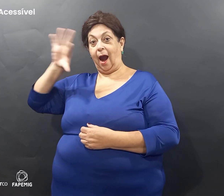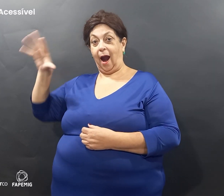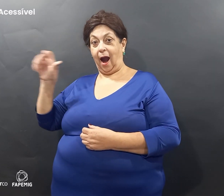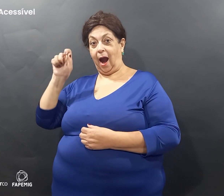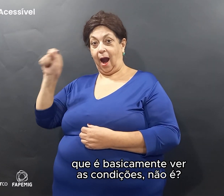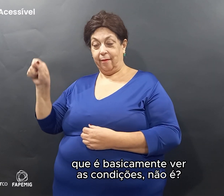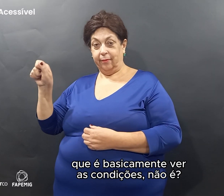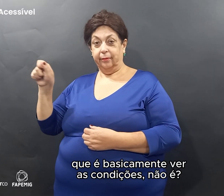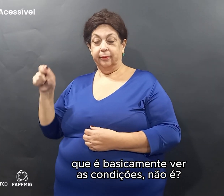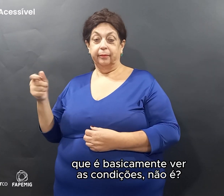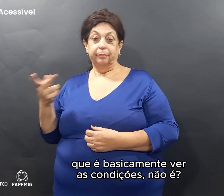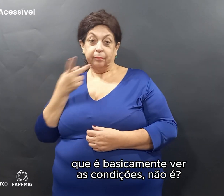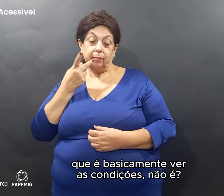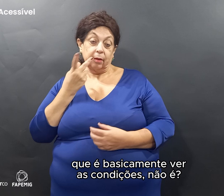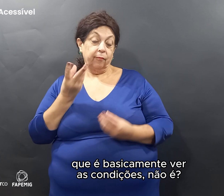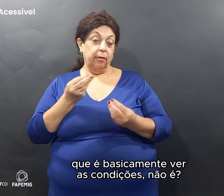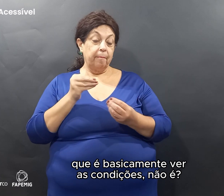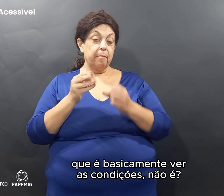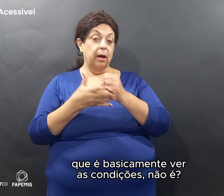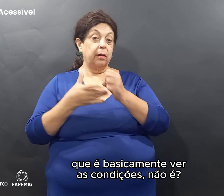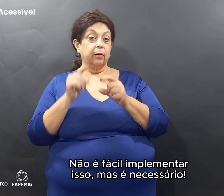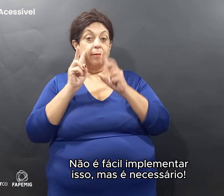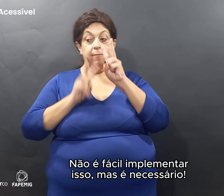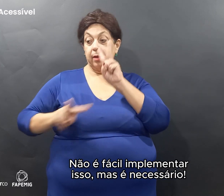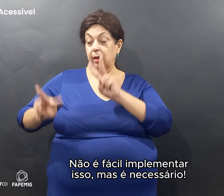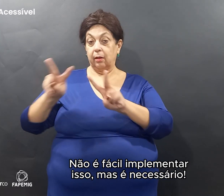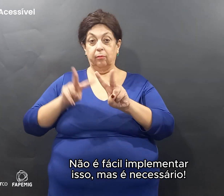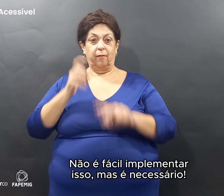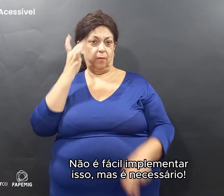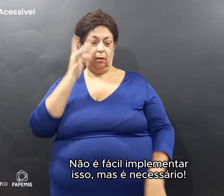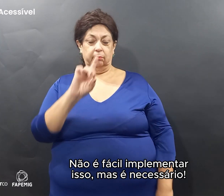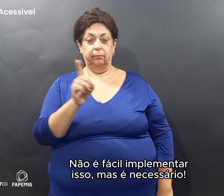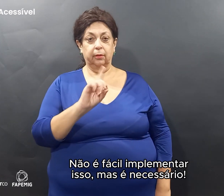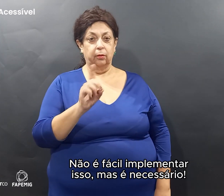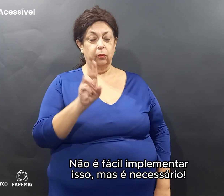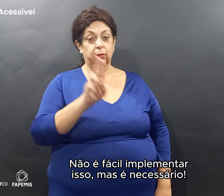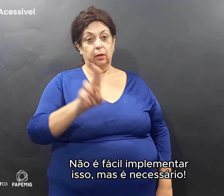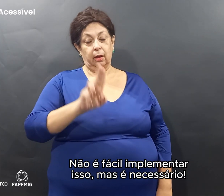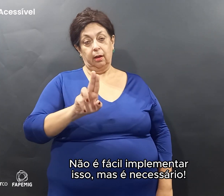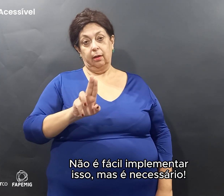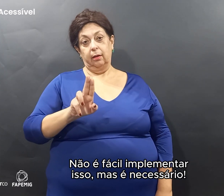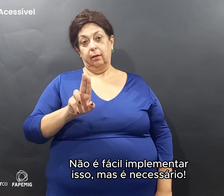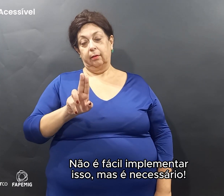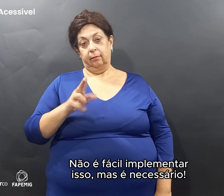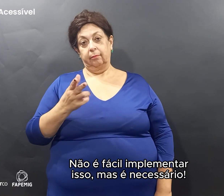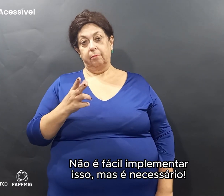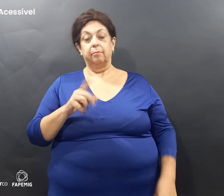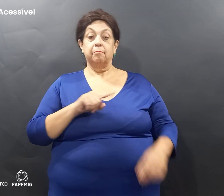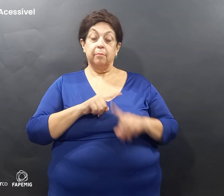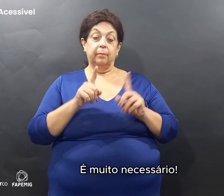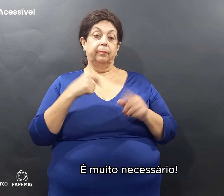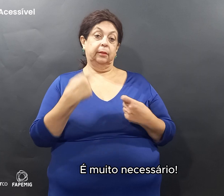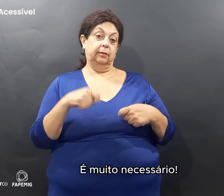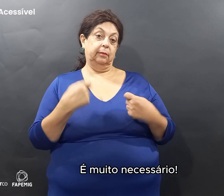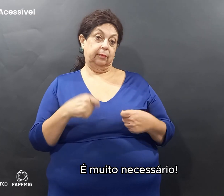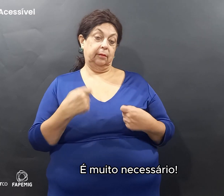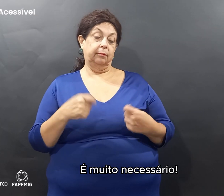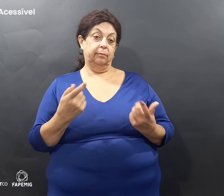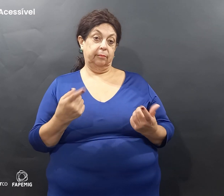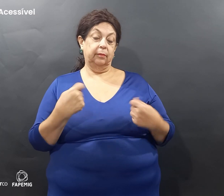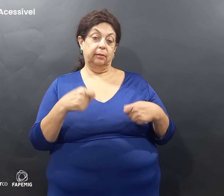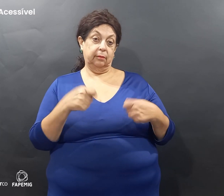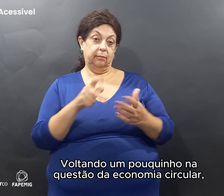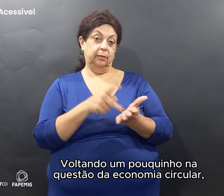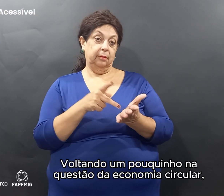IPR, que é basicamente ver as condições, né? Não é fácil implementar isso, mas é necessário, é muito